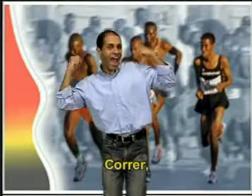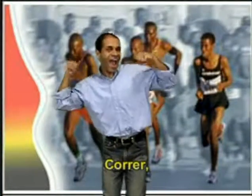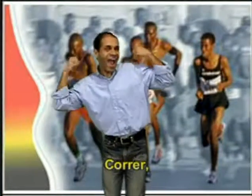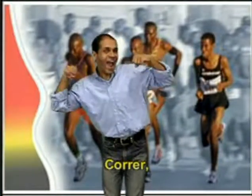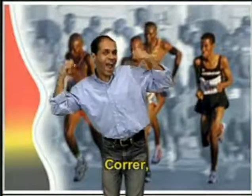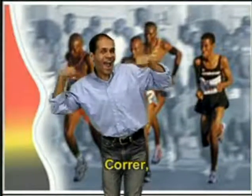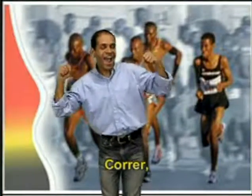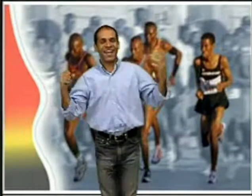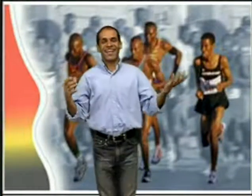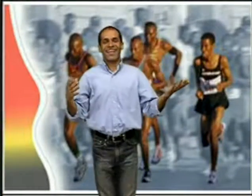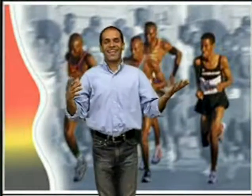Correr.